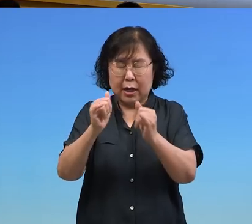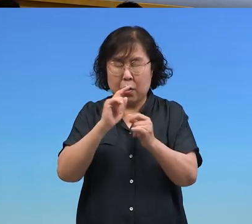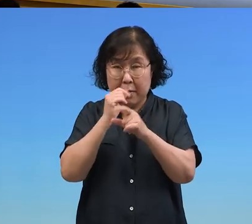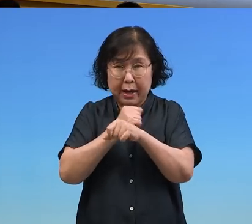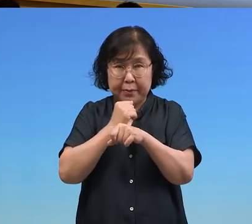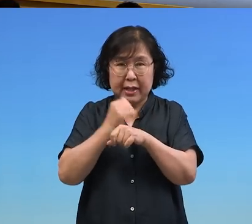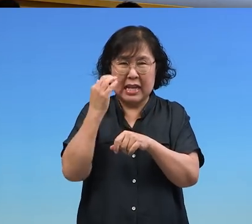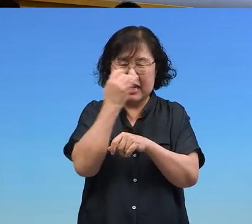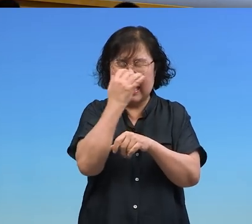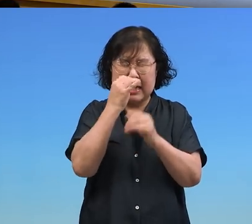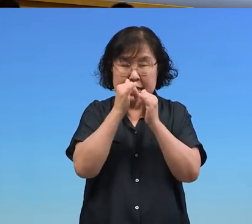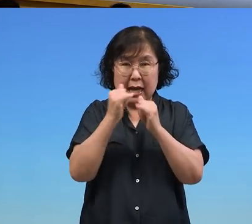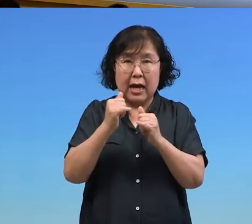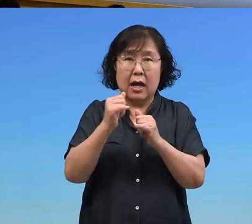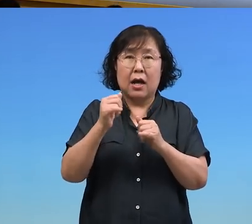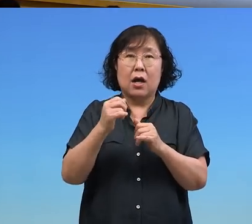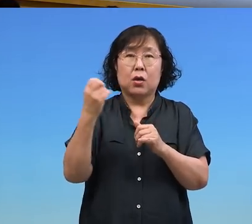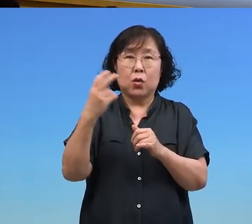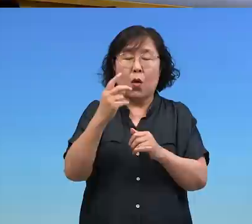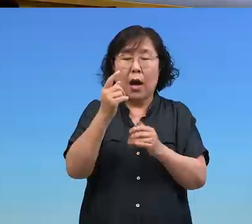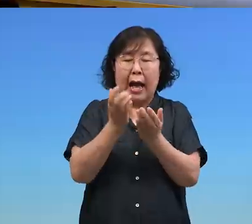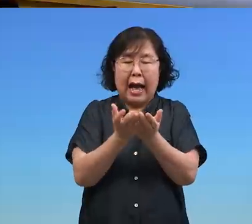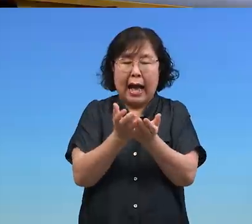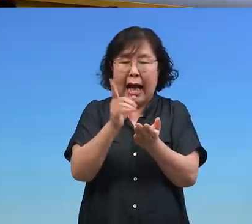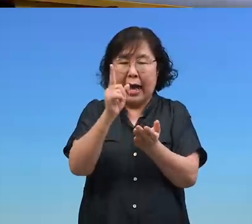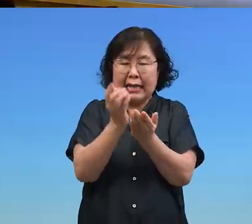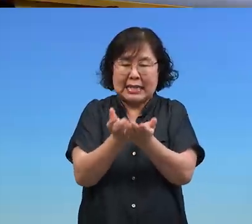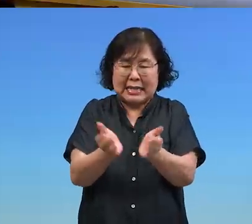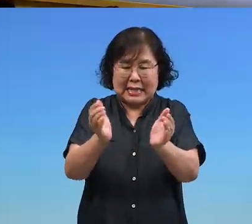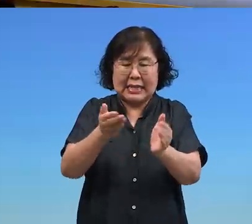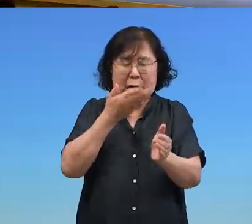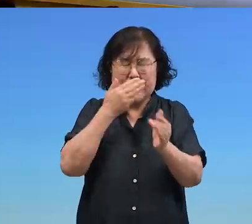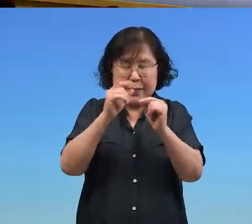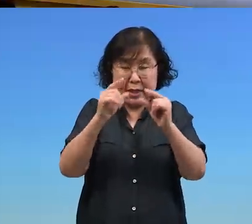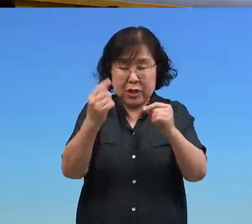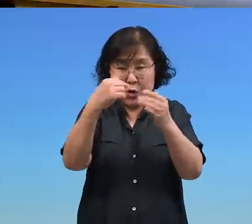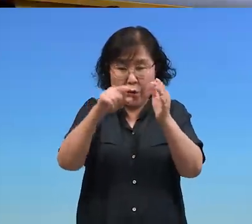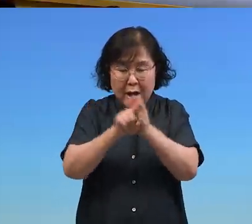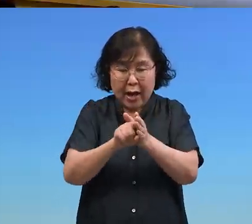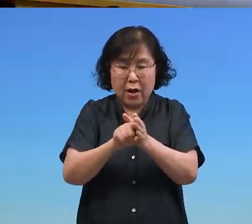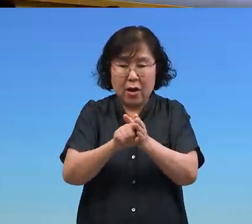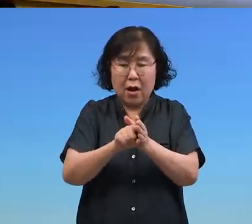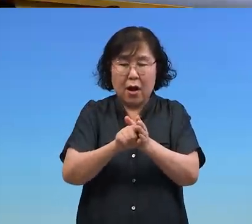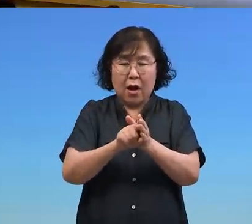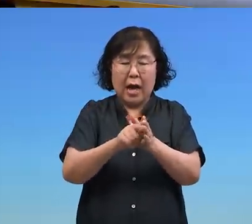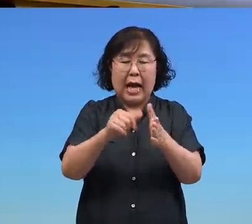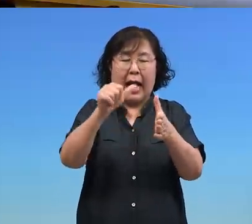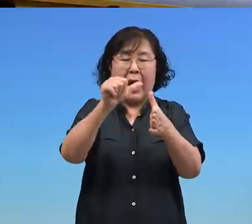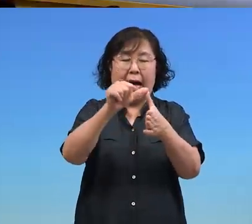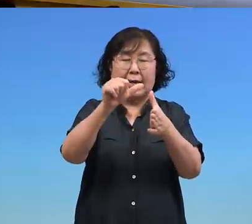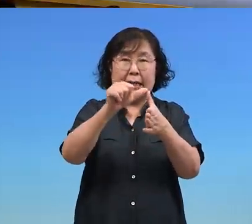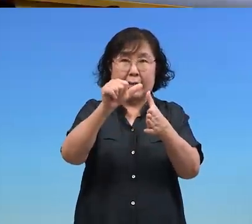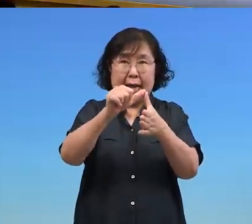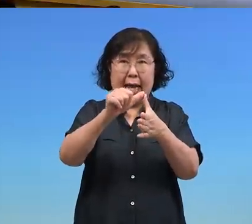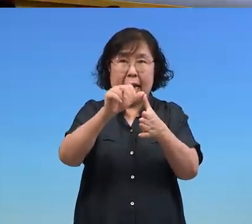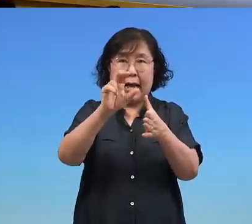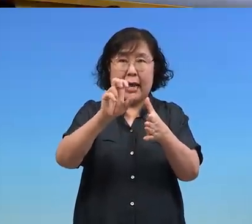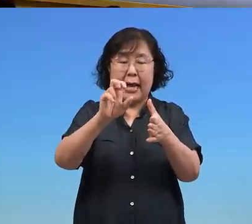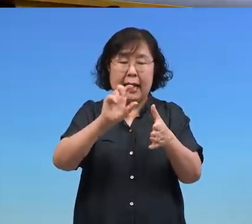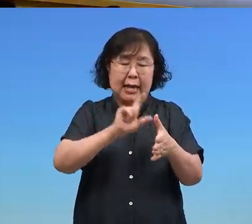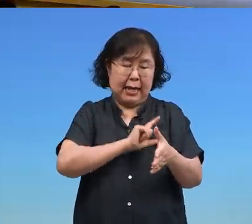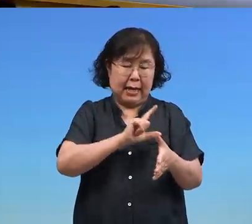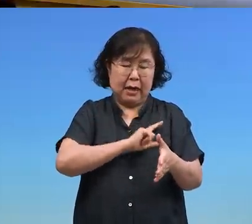음행하는 자와 혹 한 그릇 음식을 위하여 장자의 명분을 판 에서와 같이